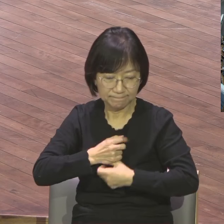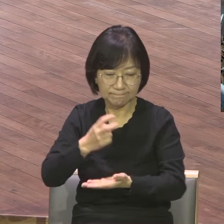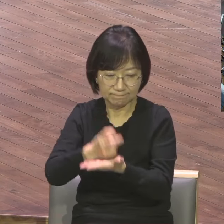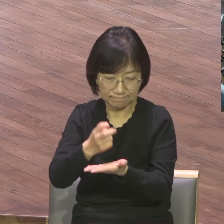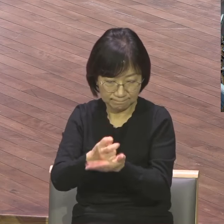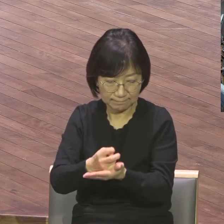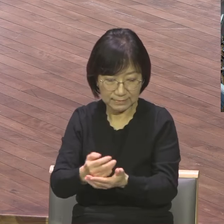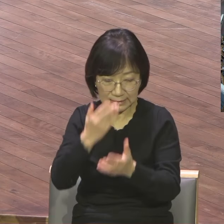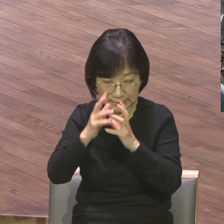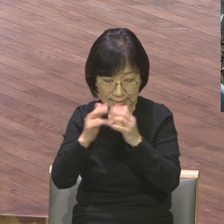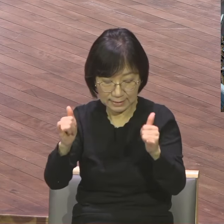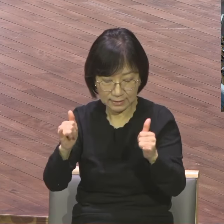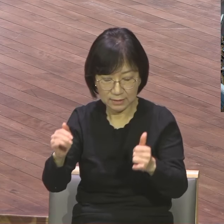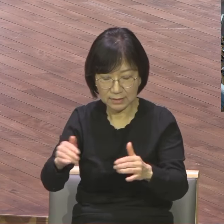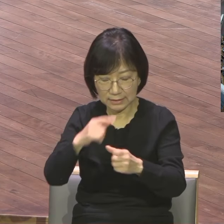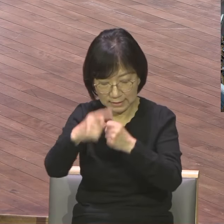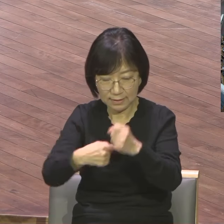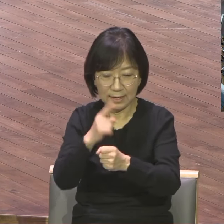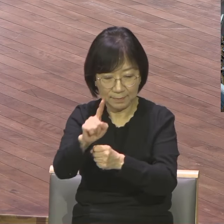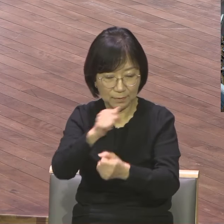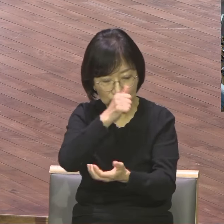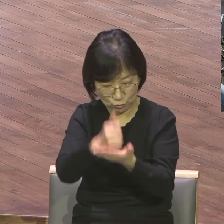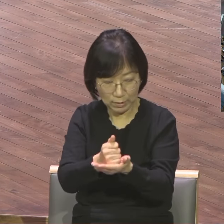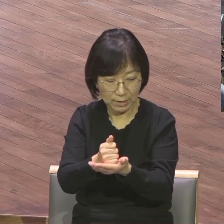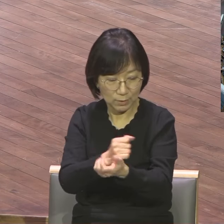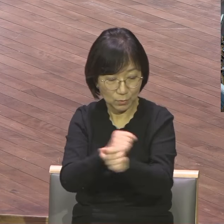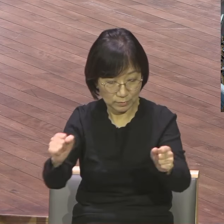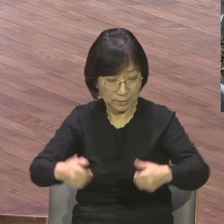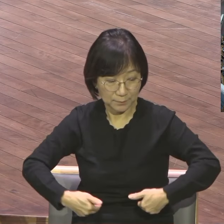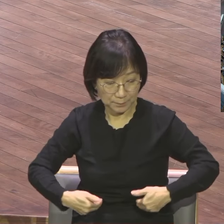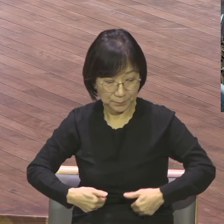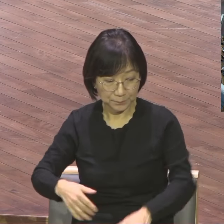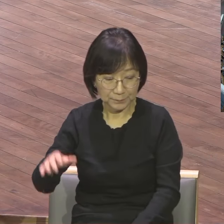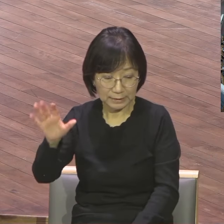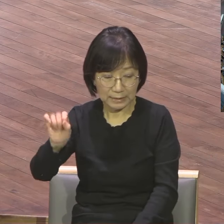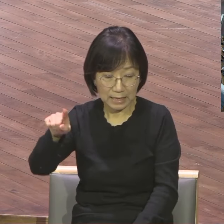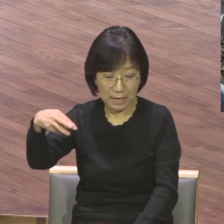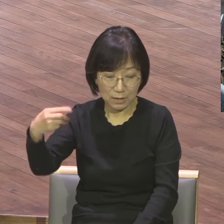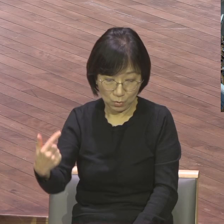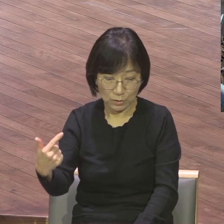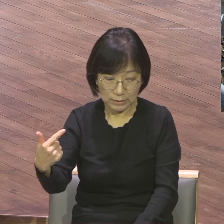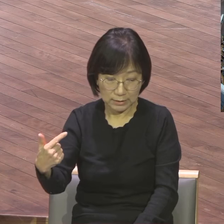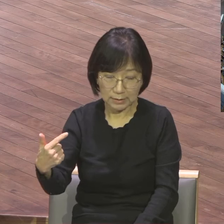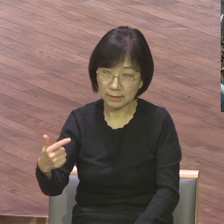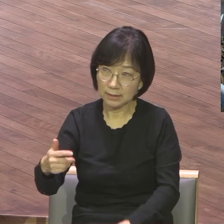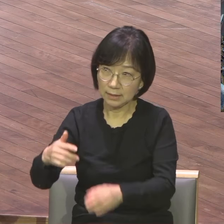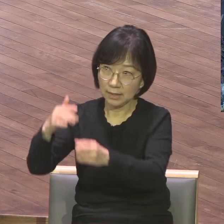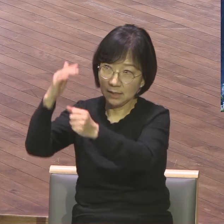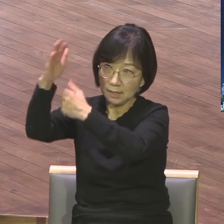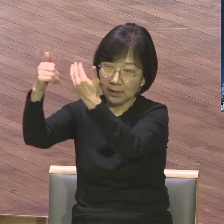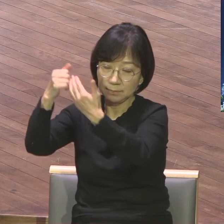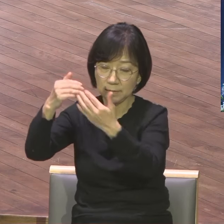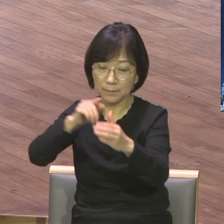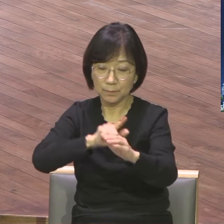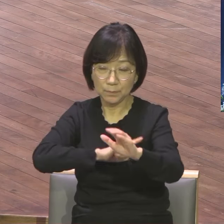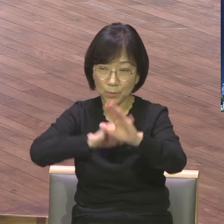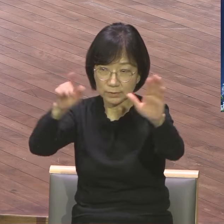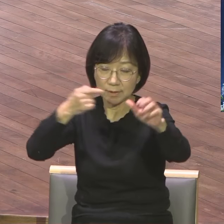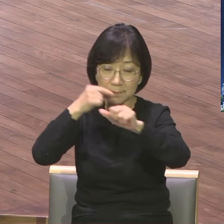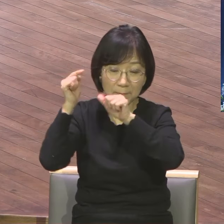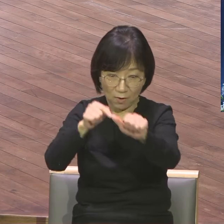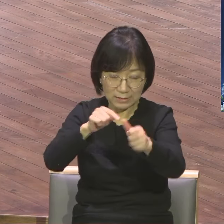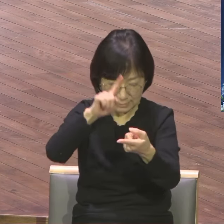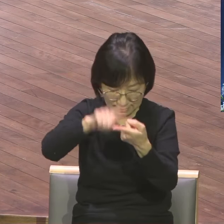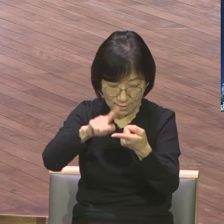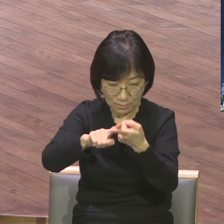번 속죄할 것이니라. 아론이 여호와께서 모세에게 명령하신 대로 행하니라. 자, 1년 동안 진 이스라엘